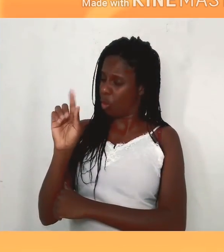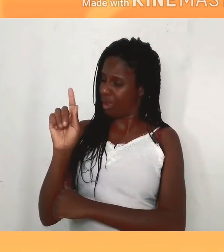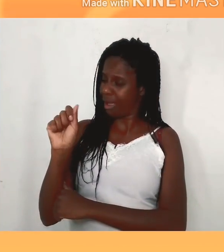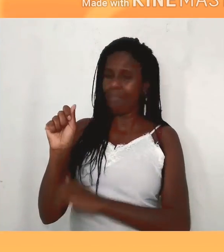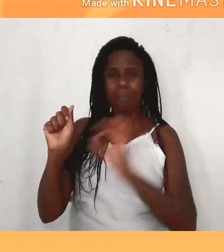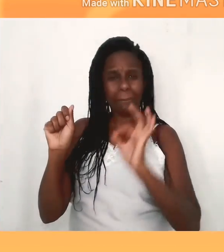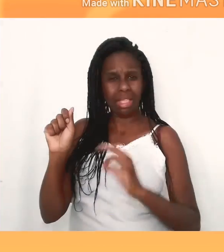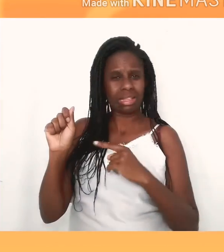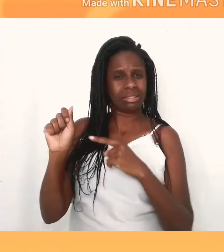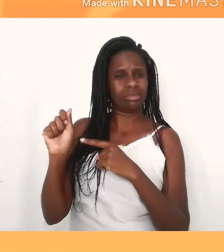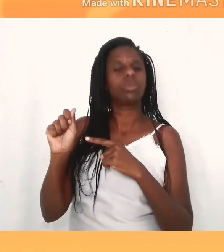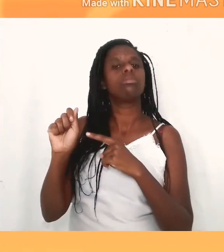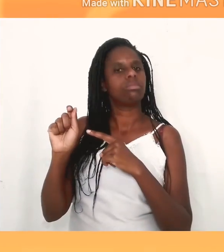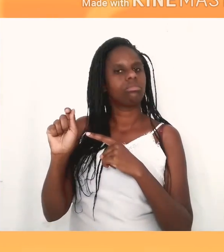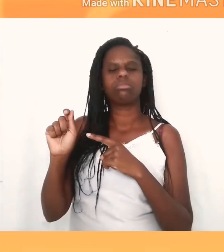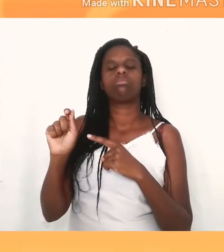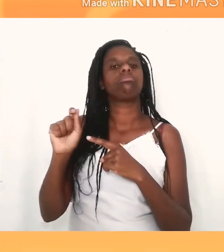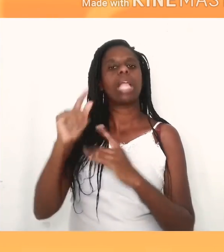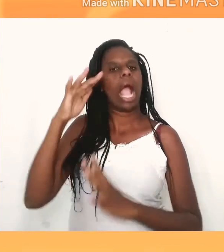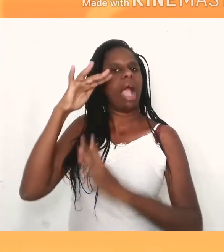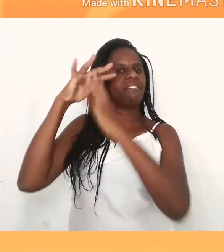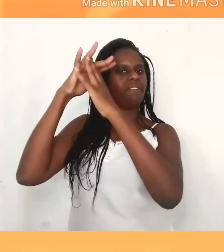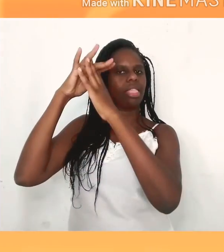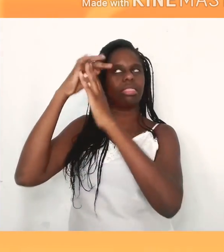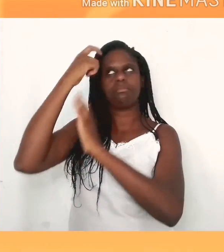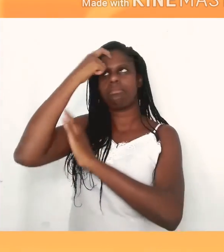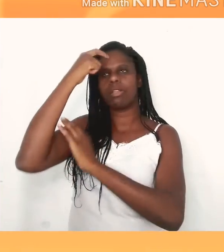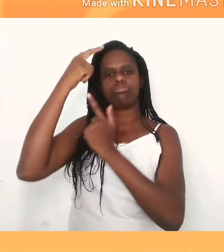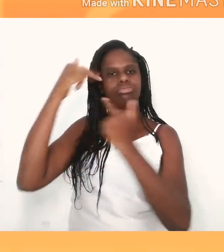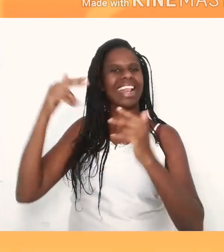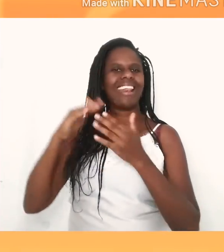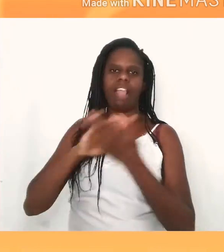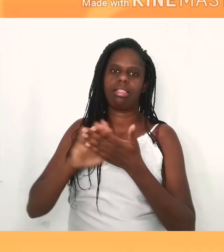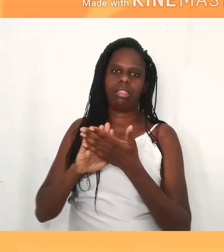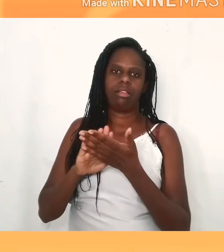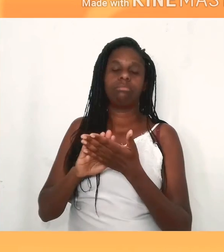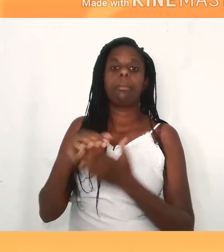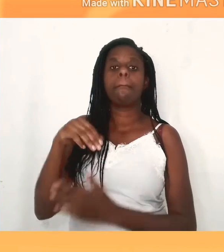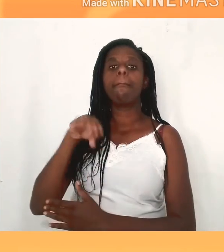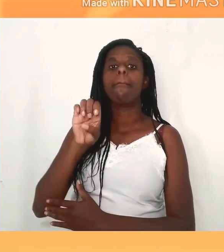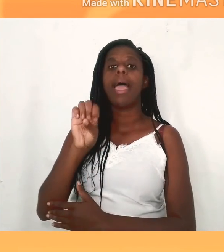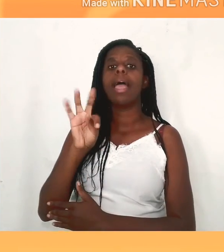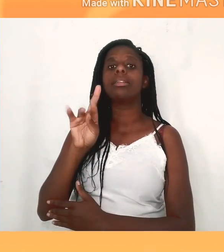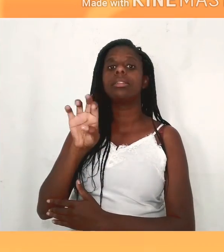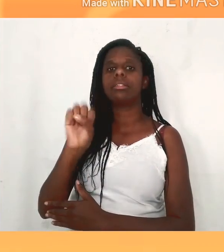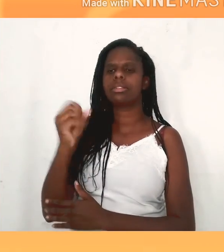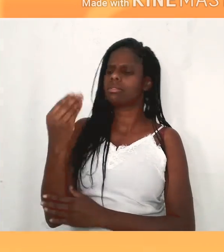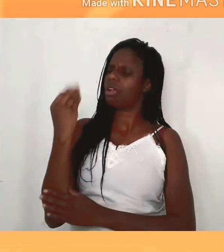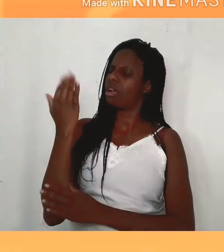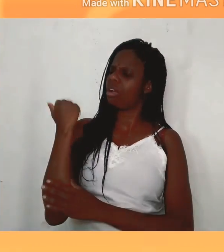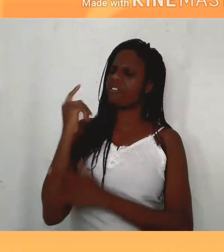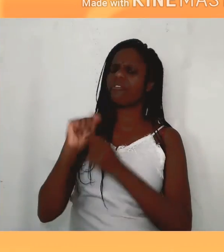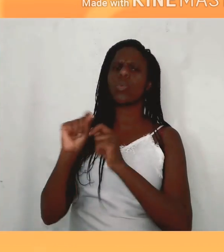superou todas essas coisas. Então, o que os antigos mestres fizeram? Eles se voltaram para dentro